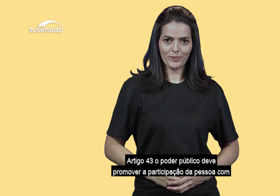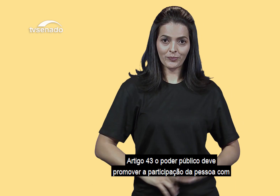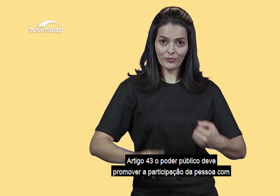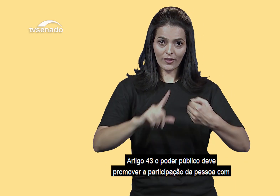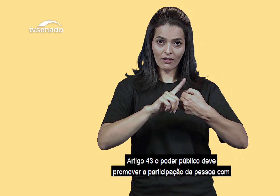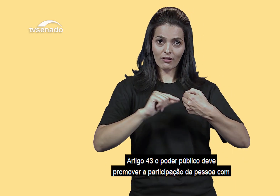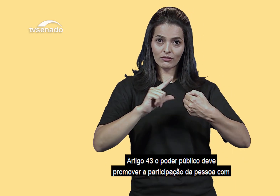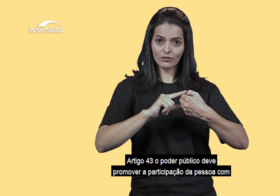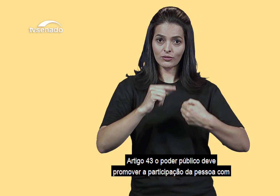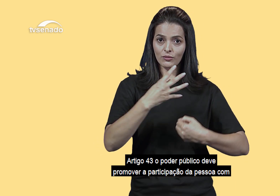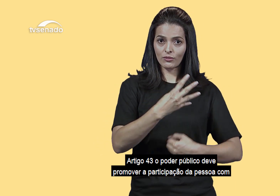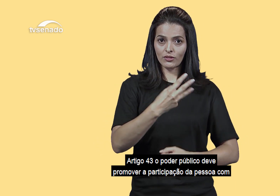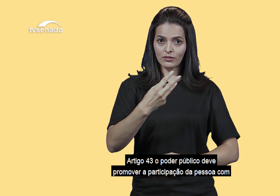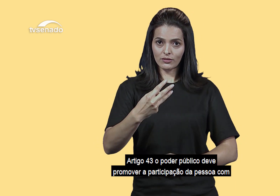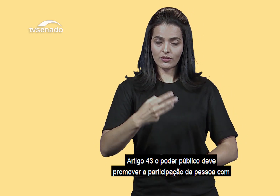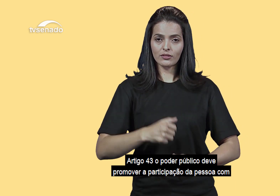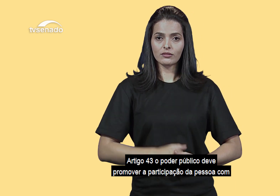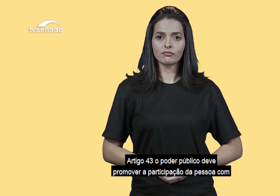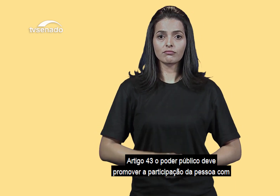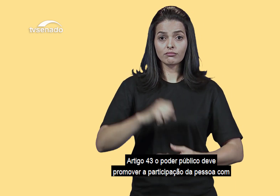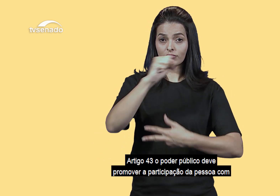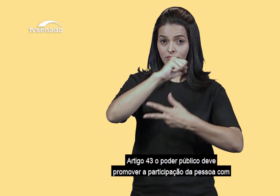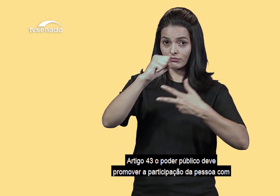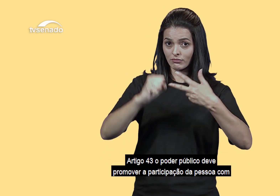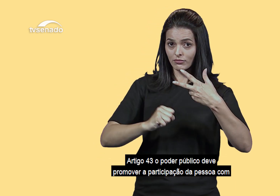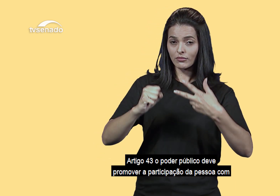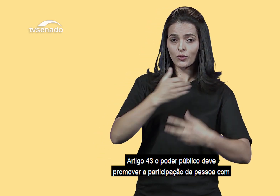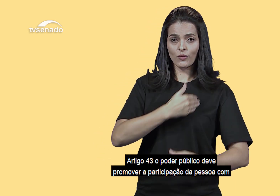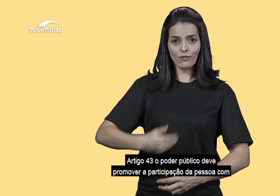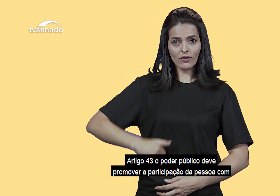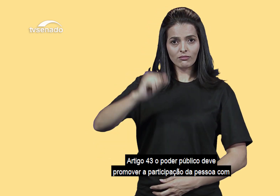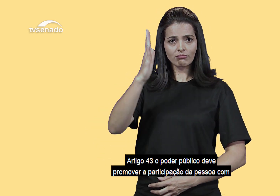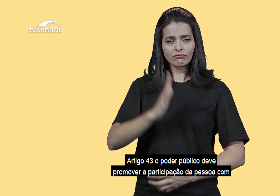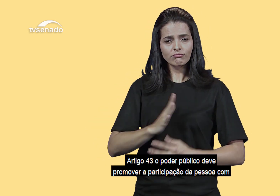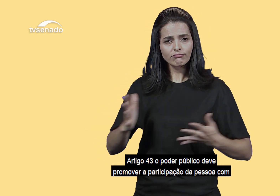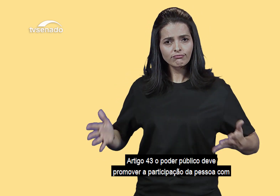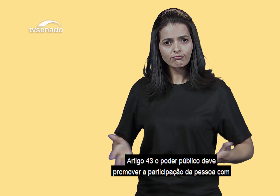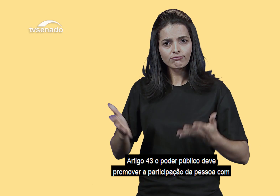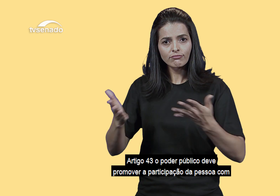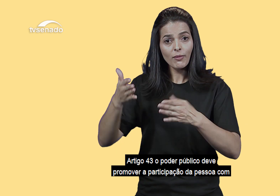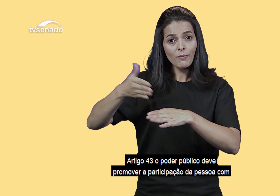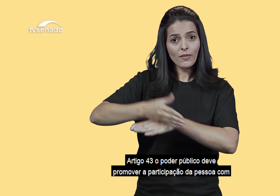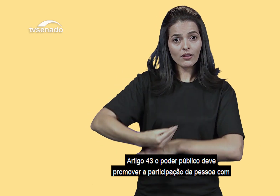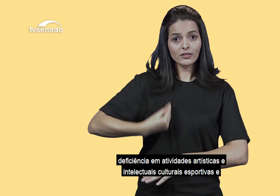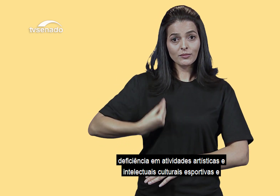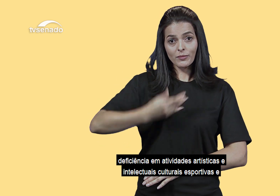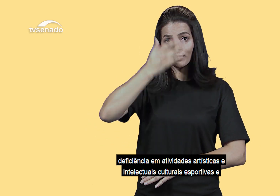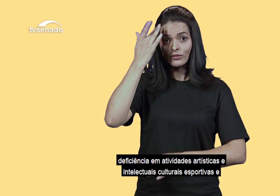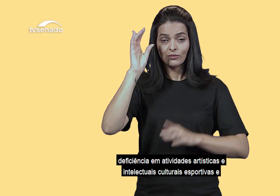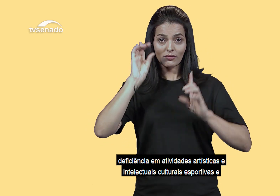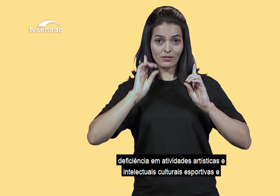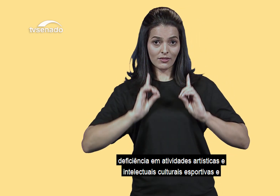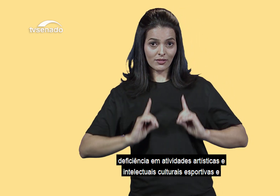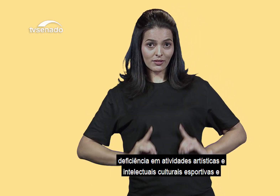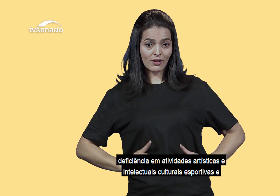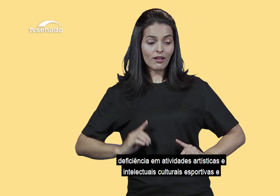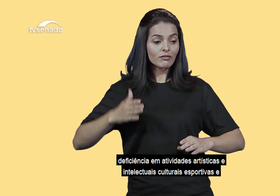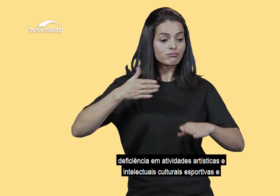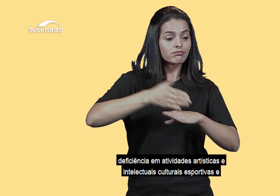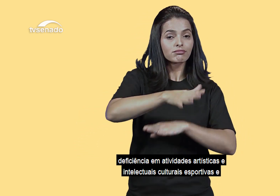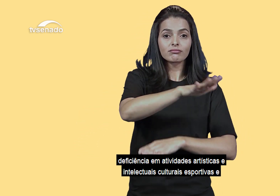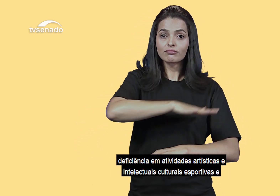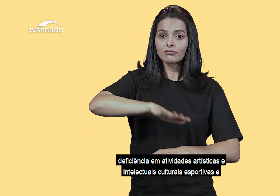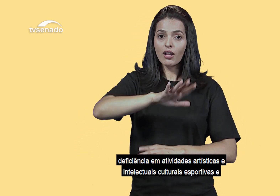Artigo 43 O Poder Público deve promover a participação da pessoa com deficiência em